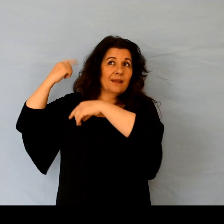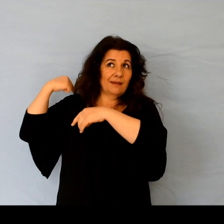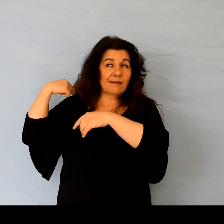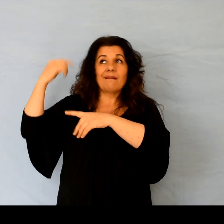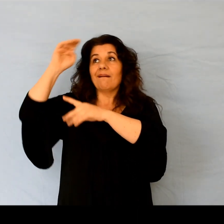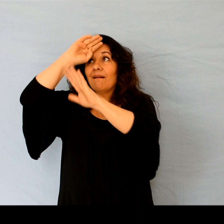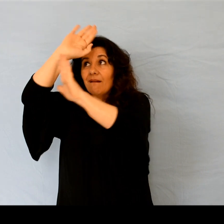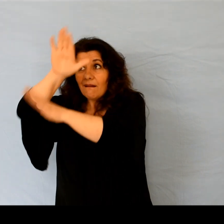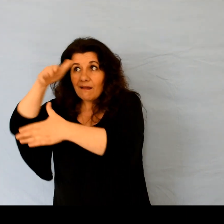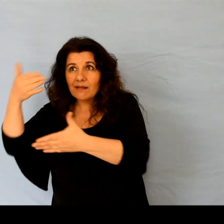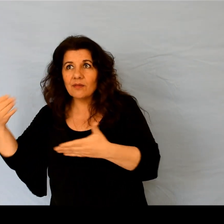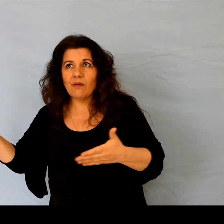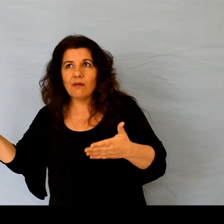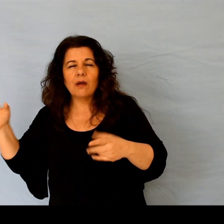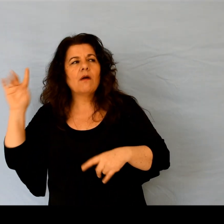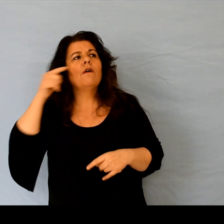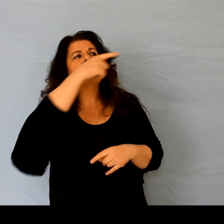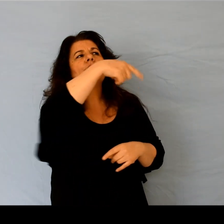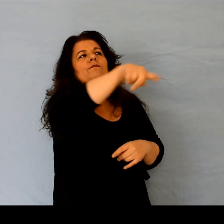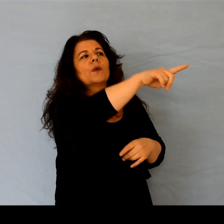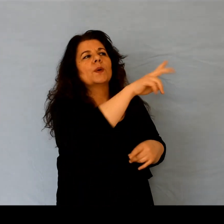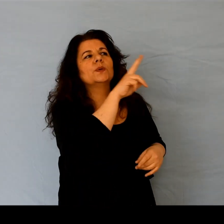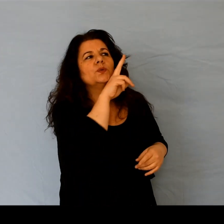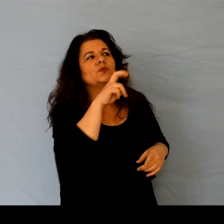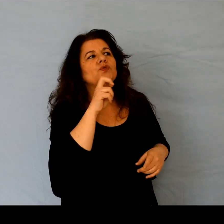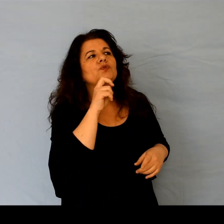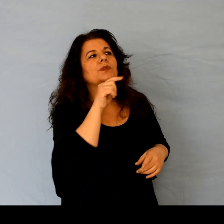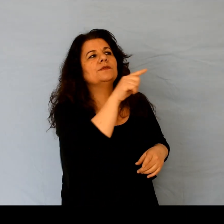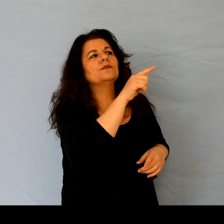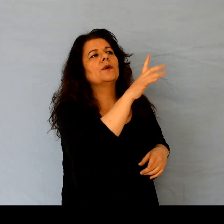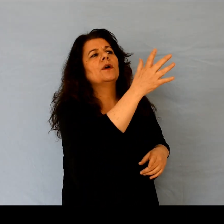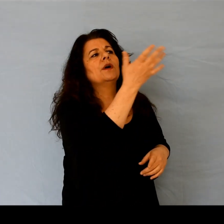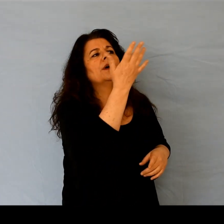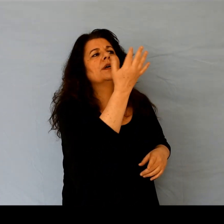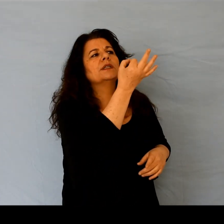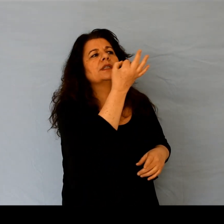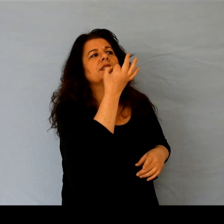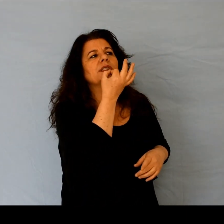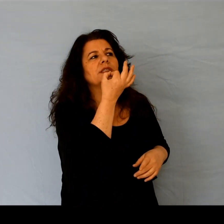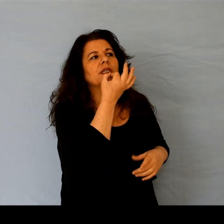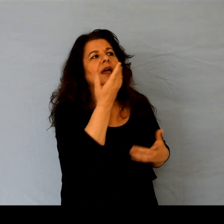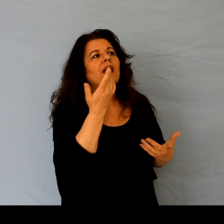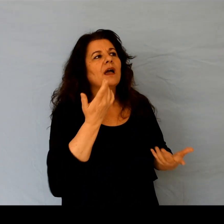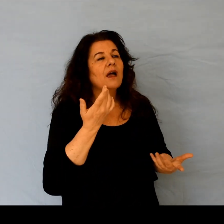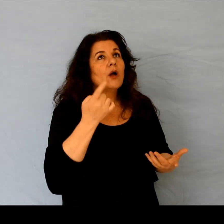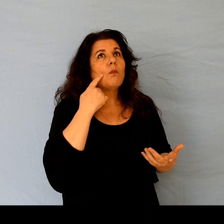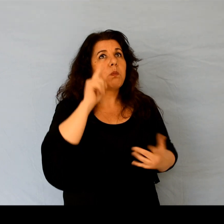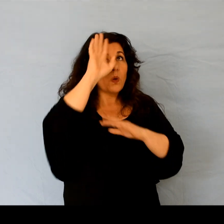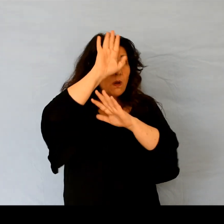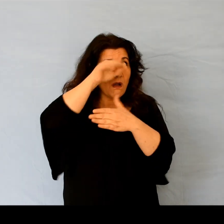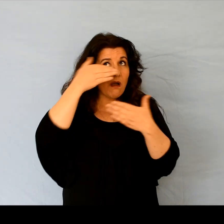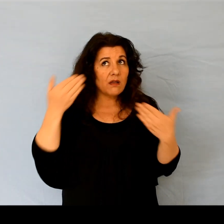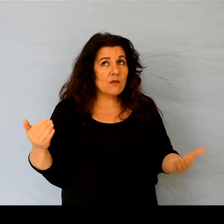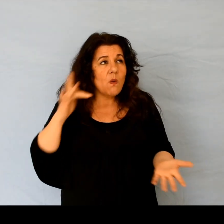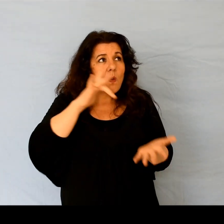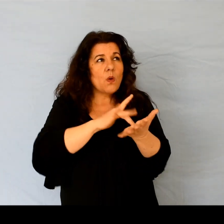Et vous, les Juifs, vous dites que le lieu où il faut adorer est à Jérusalem. »